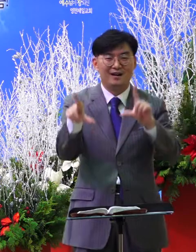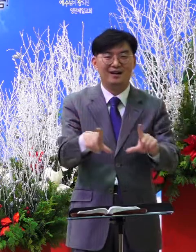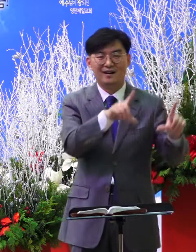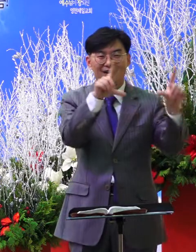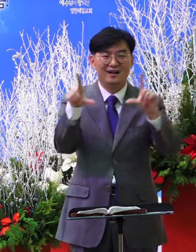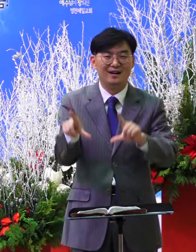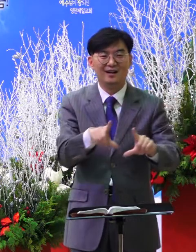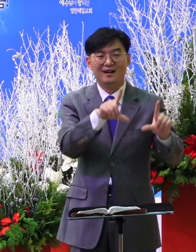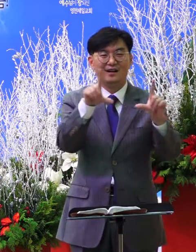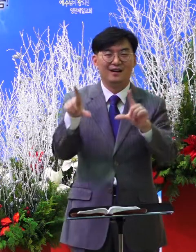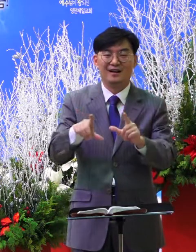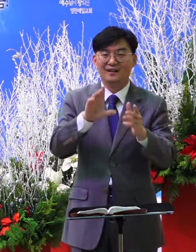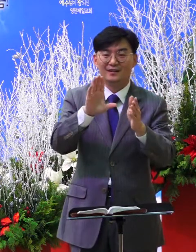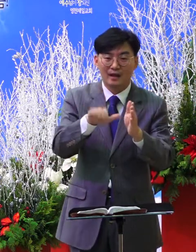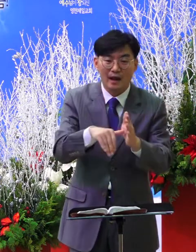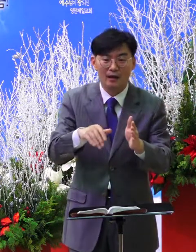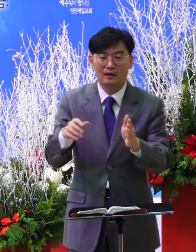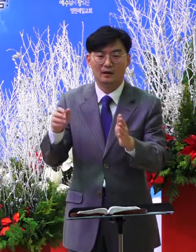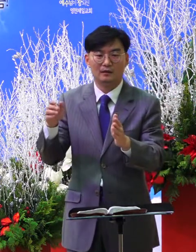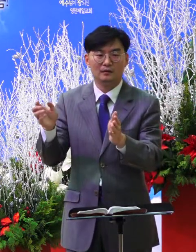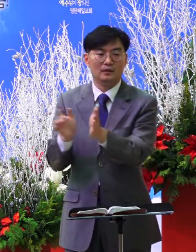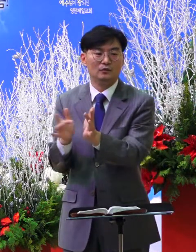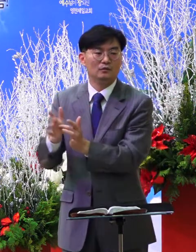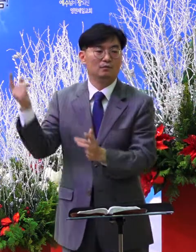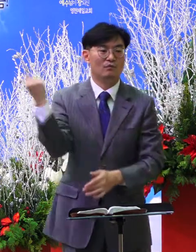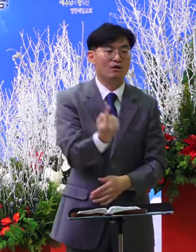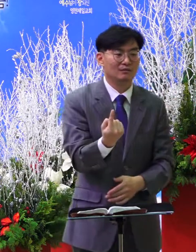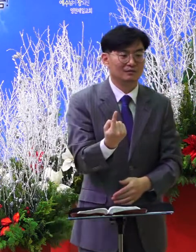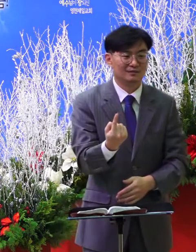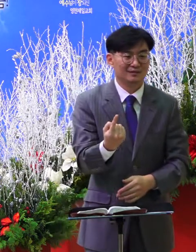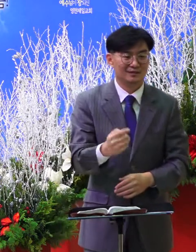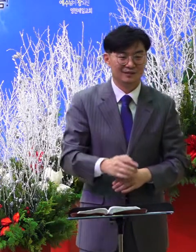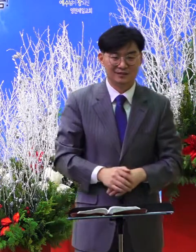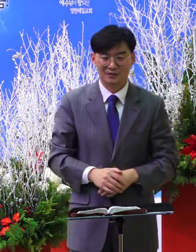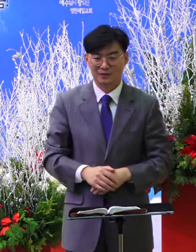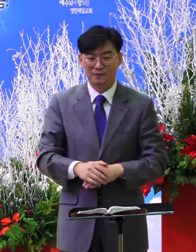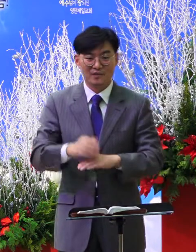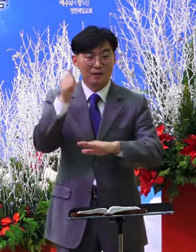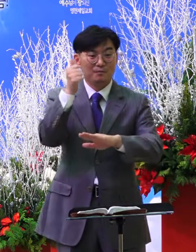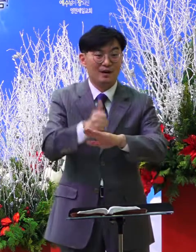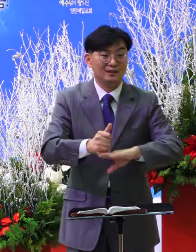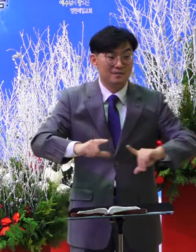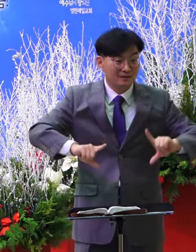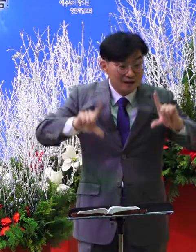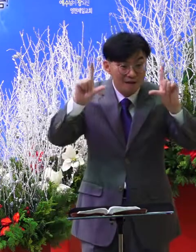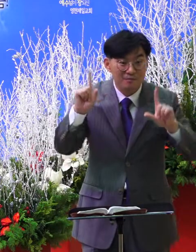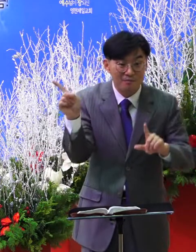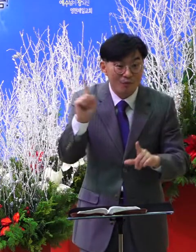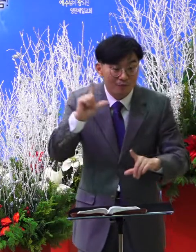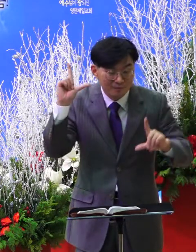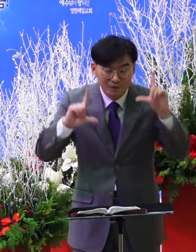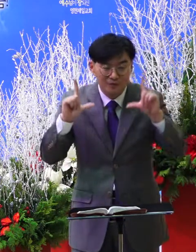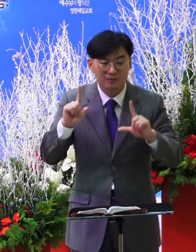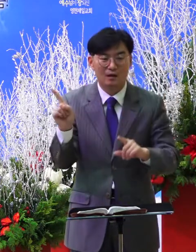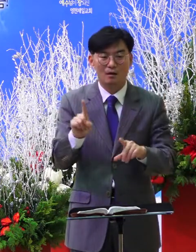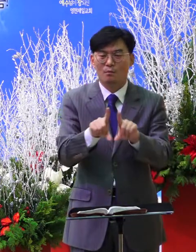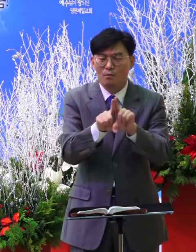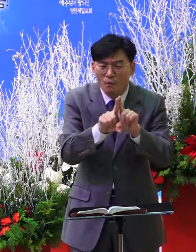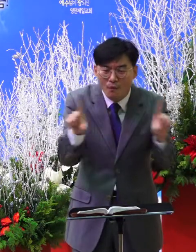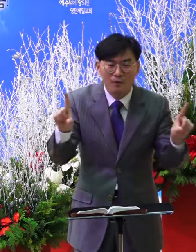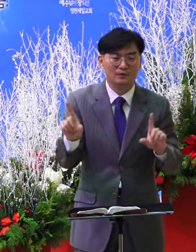살다가 정작 마지막 날을 준비하지 못해서 천국잔치에 들어가지 못하는 미련한